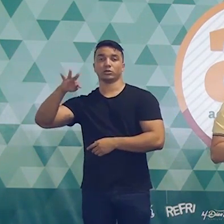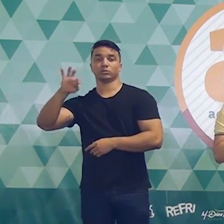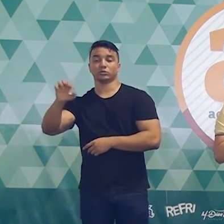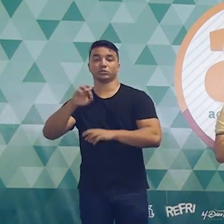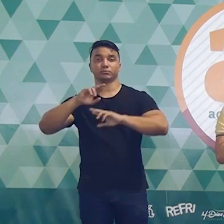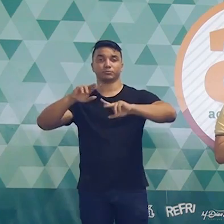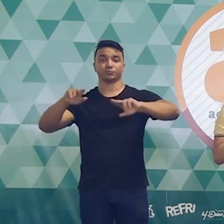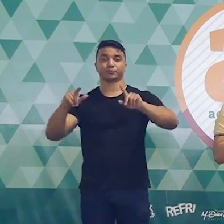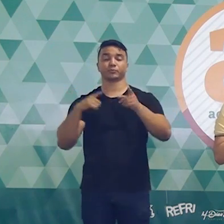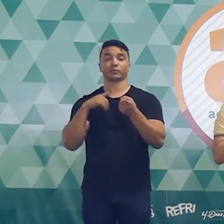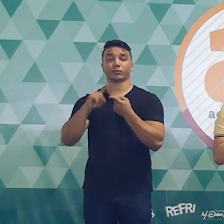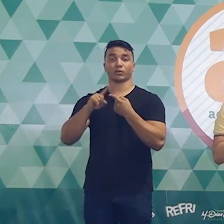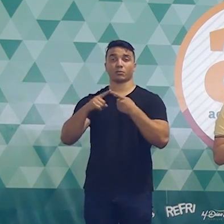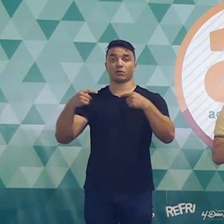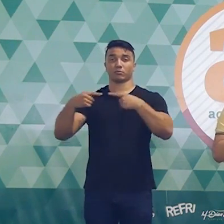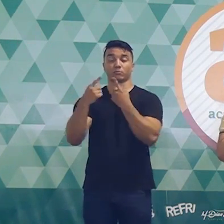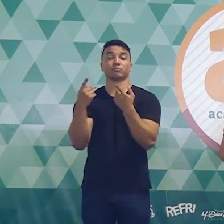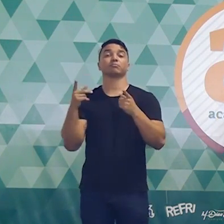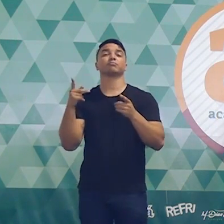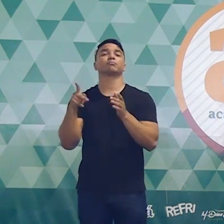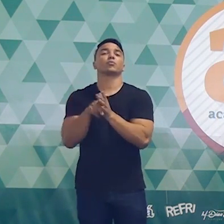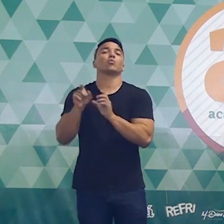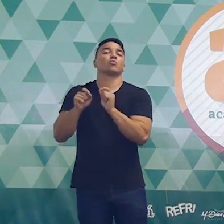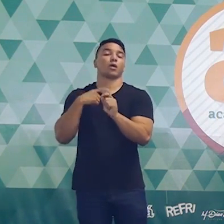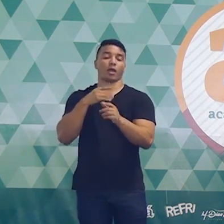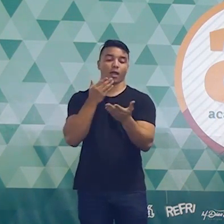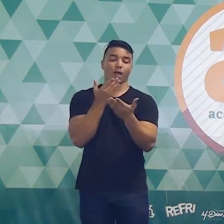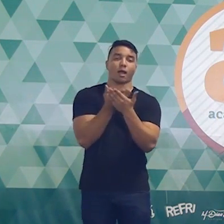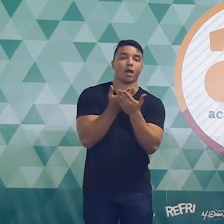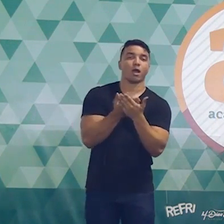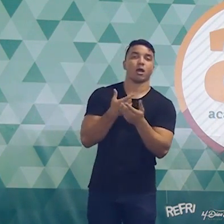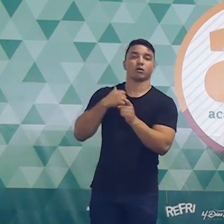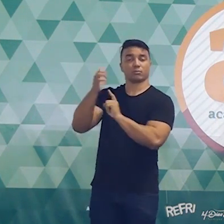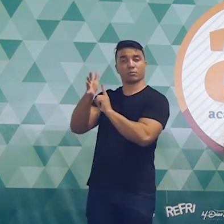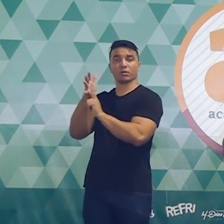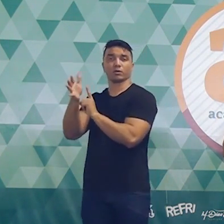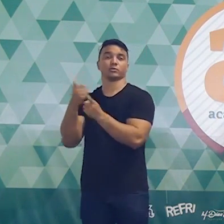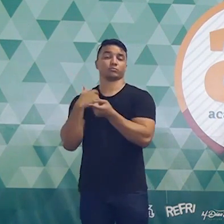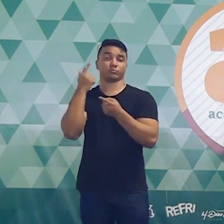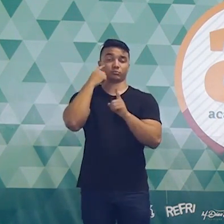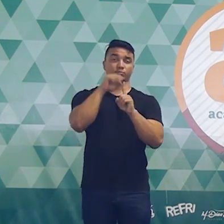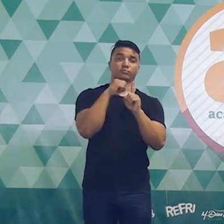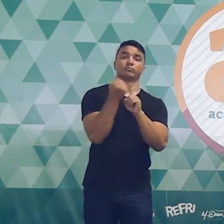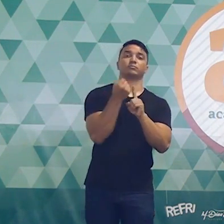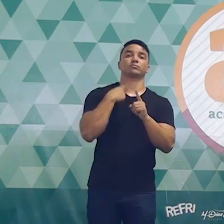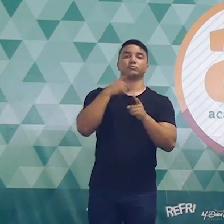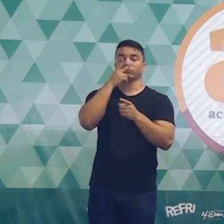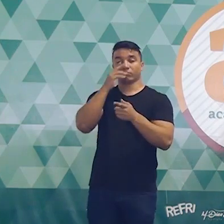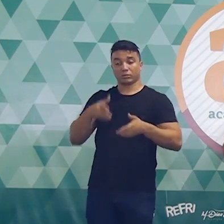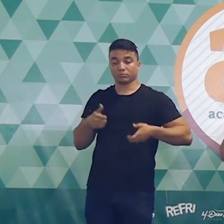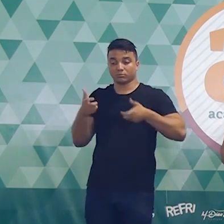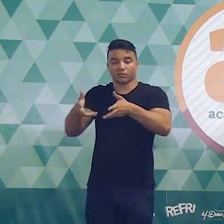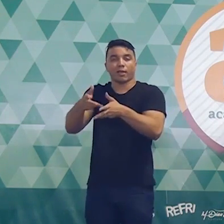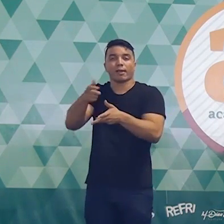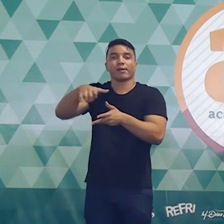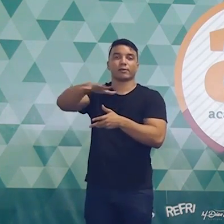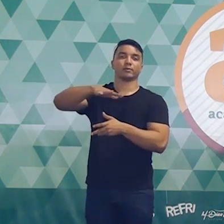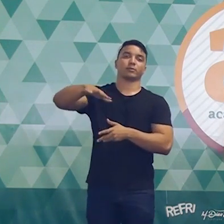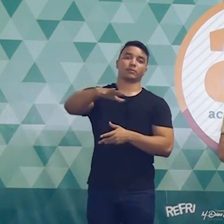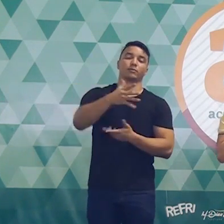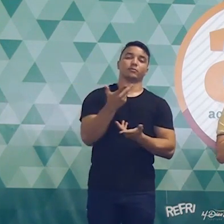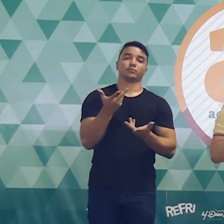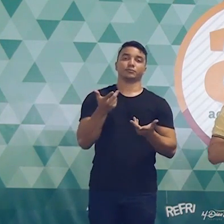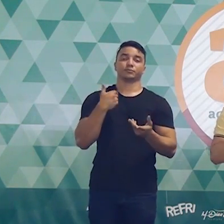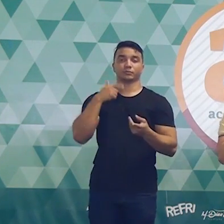coisa, mediante, por meio de quê? Aulas, palestras, seminários, investimentos em políticas públicas, é